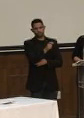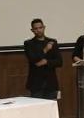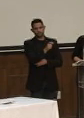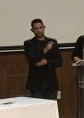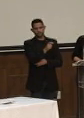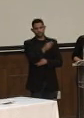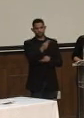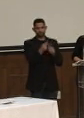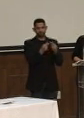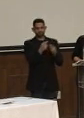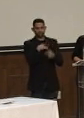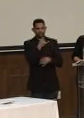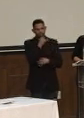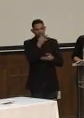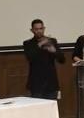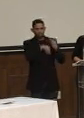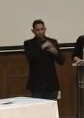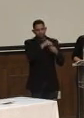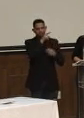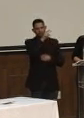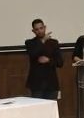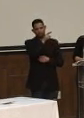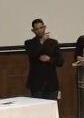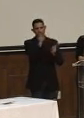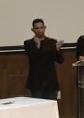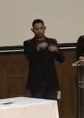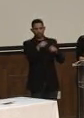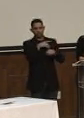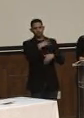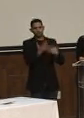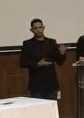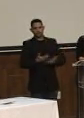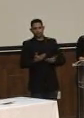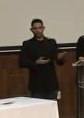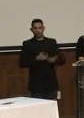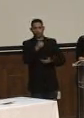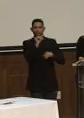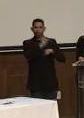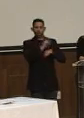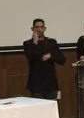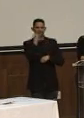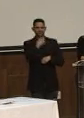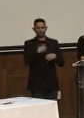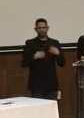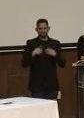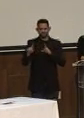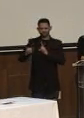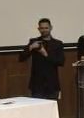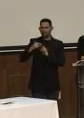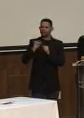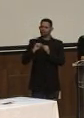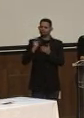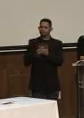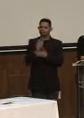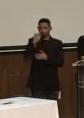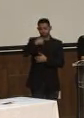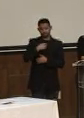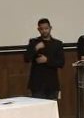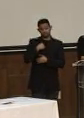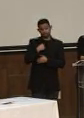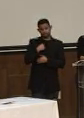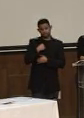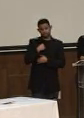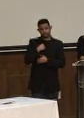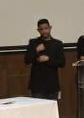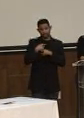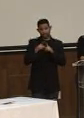aqueles descontentamentos por parte dos servidores, e eu me cobrava muito, o que eu fiz de errado, né?